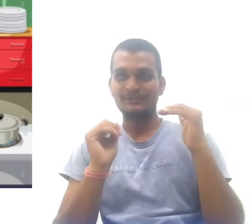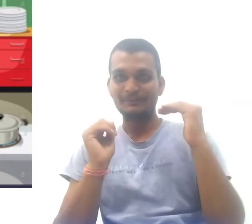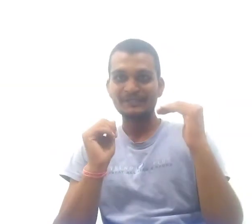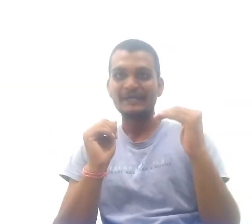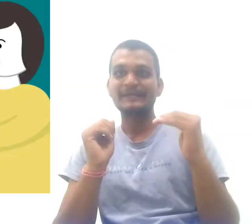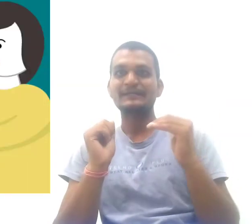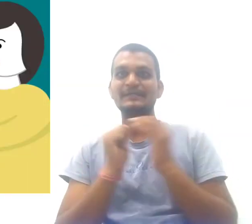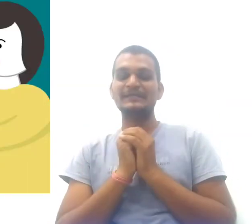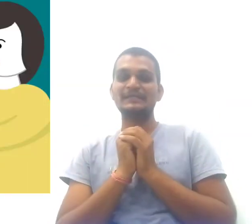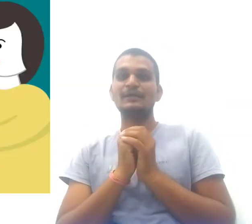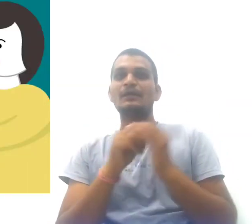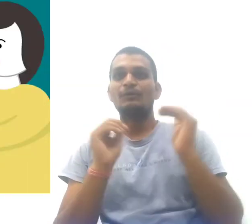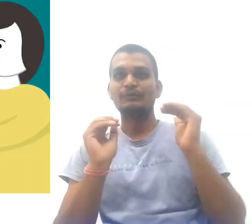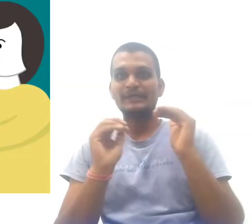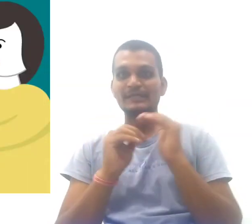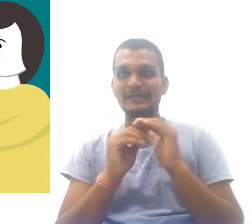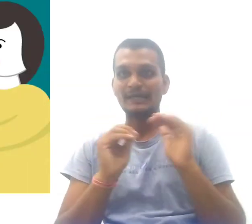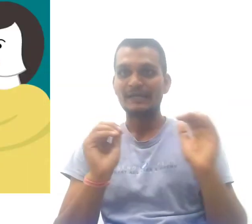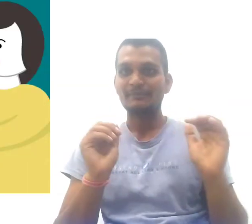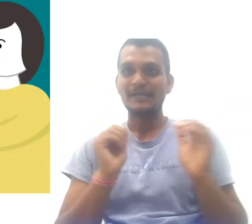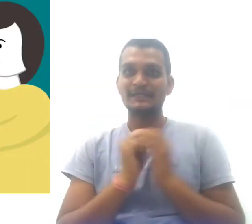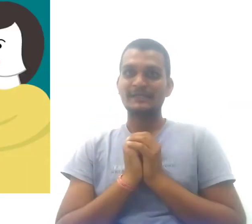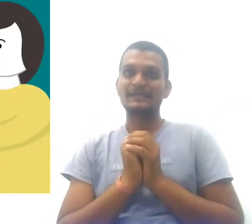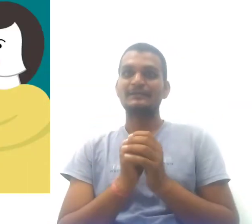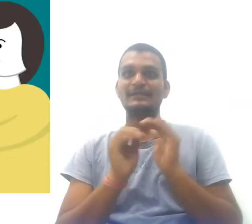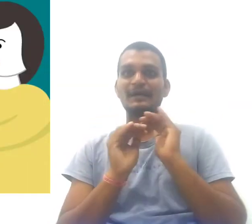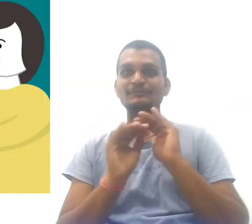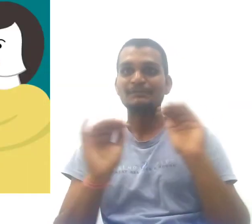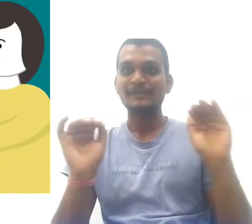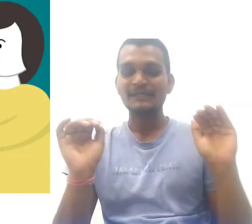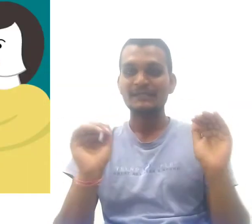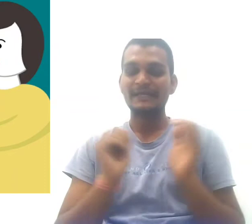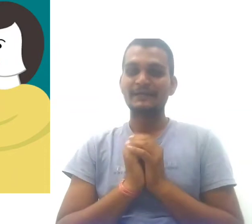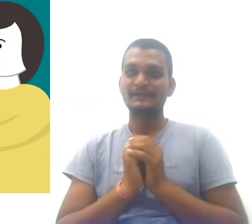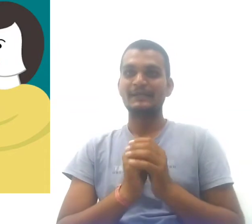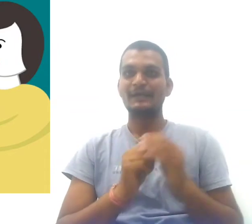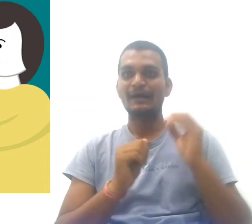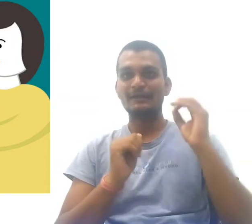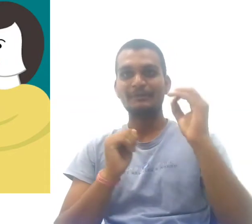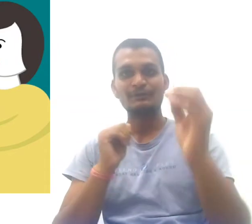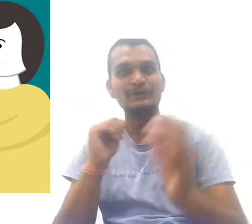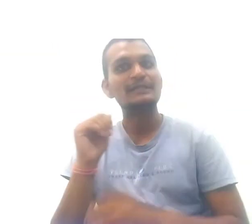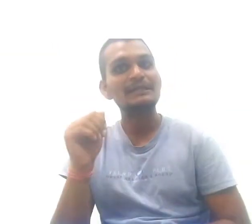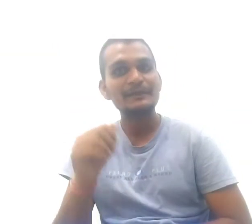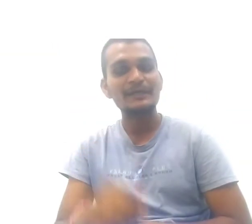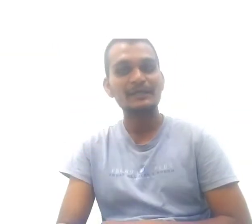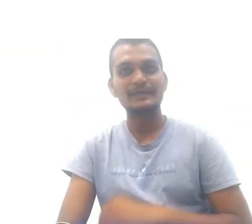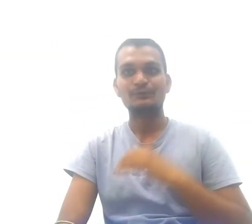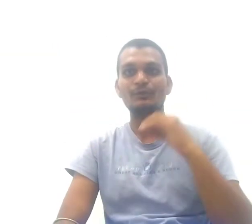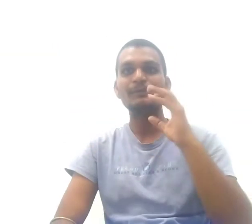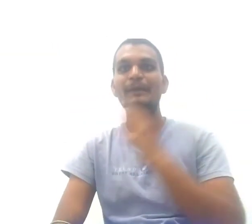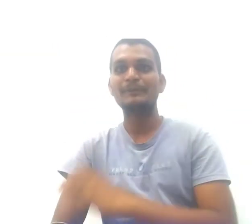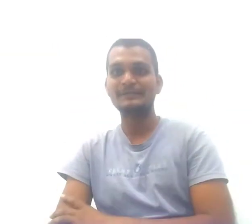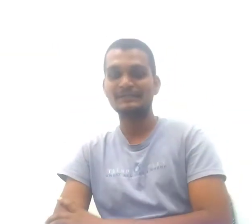टिफिन तैयार कर देगी, उनके लिए खाना बना के तैयार कर देगी, हम सबके लिए तैयार कर देगी। अगर अपन कोई गलती भी करेंगे तो भी माफ कर देती